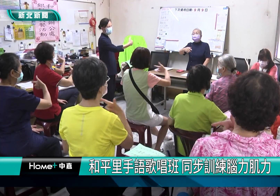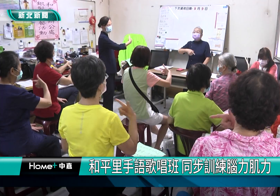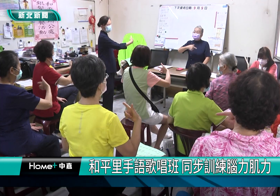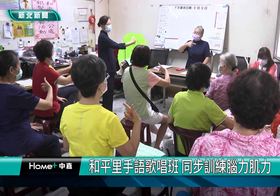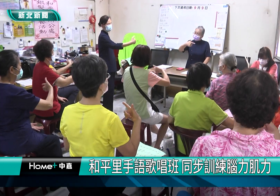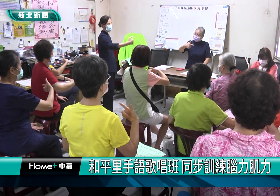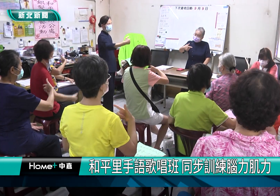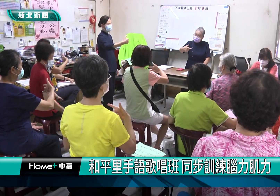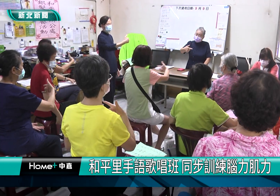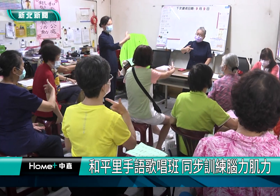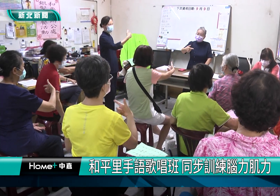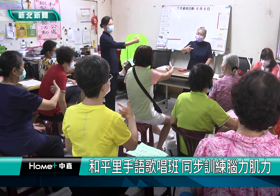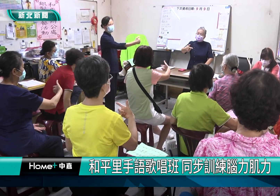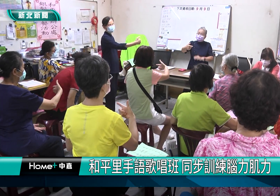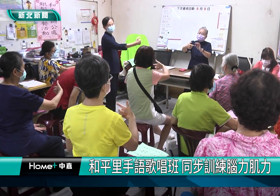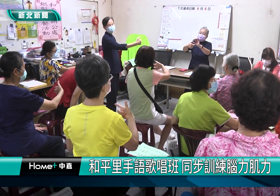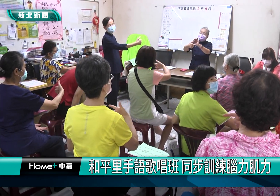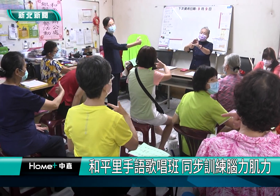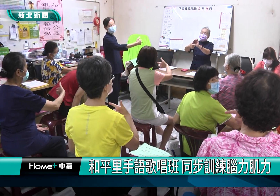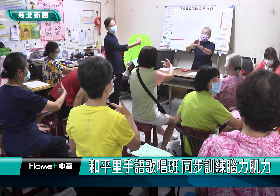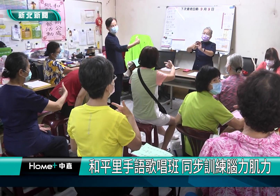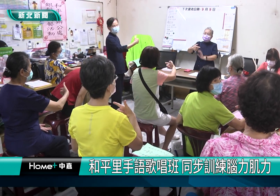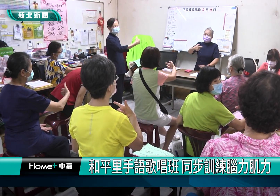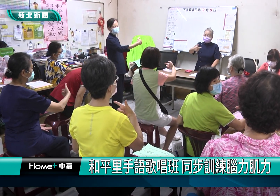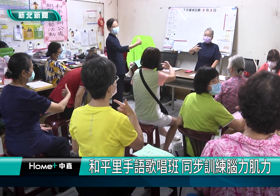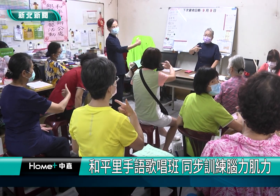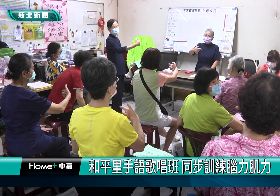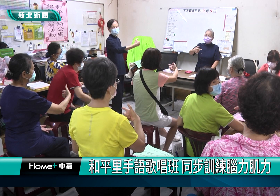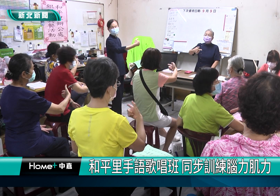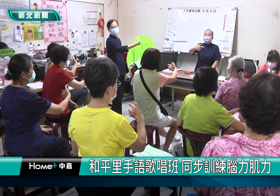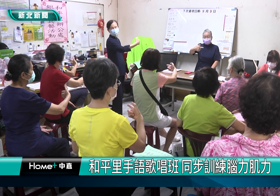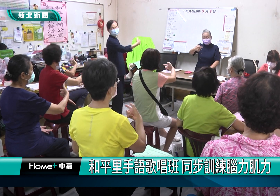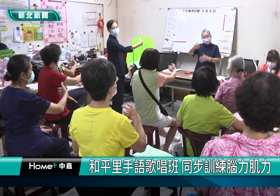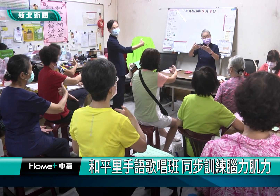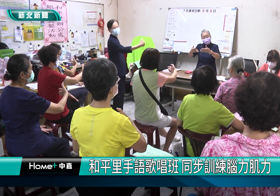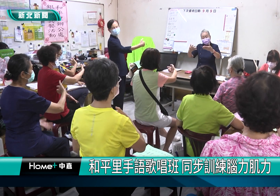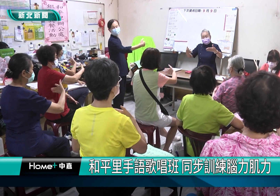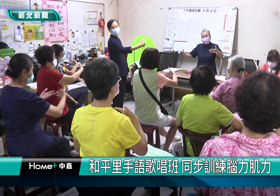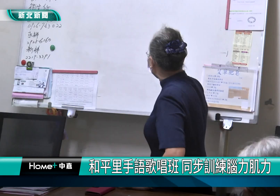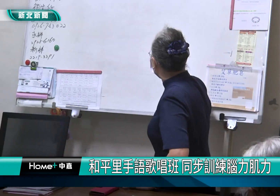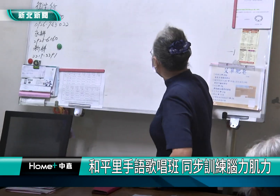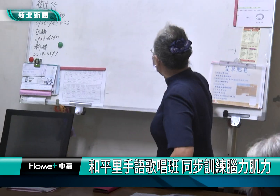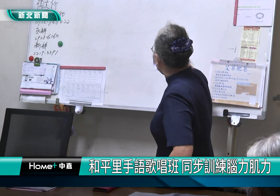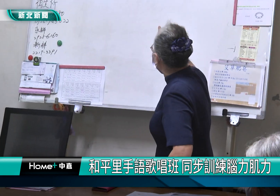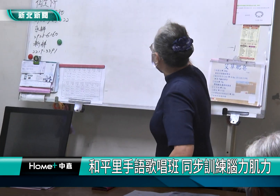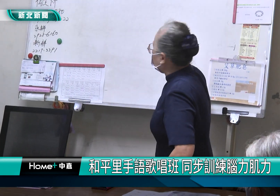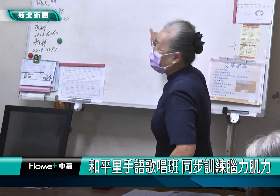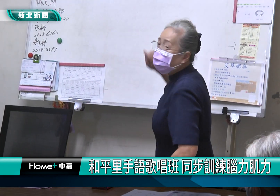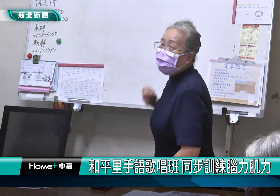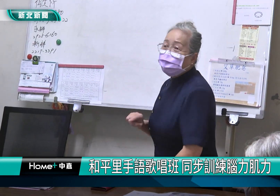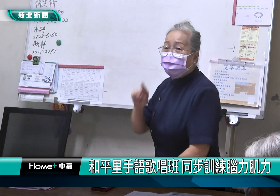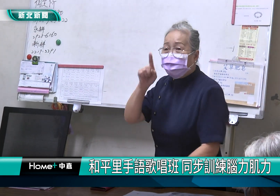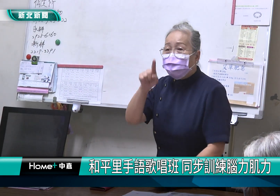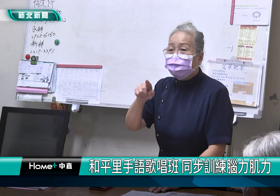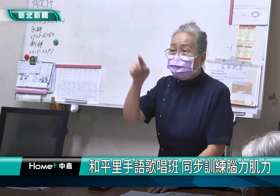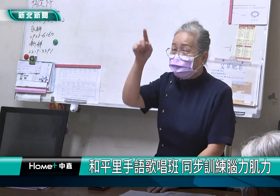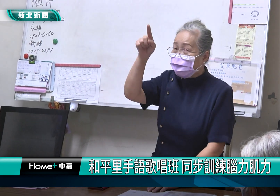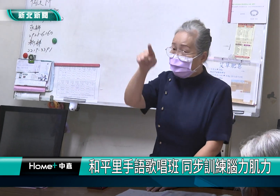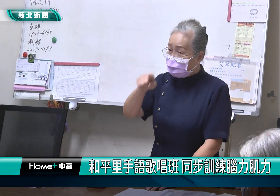永和区和平里日前举办手语歌唱班，邀请到慈济师姐担任讲师，教导参与民众学会手语歌唱。里长